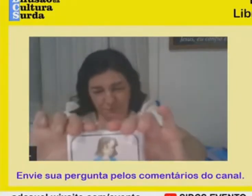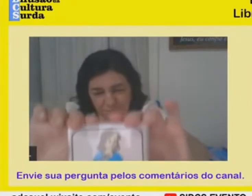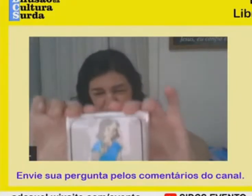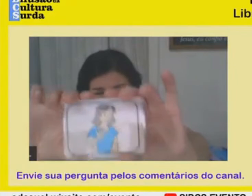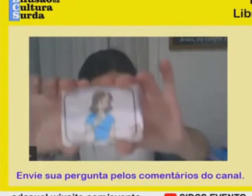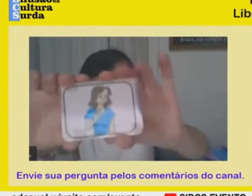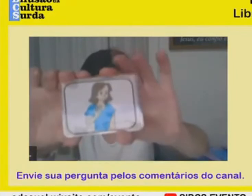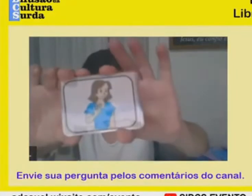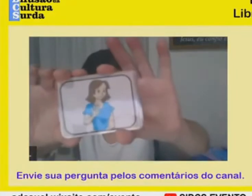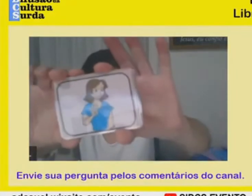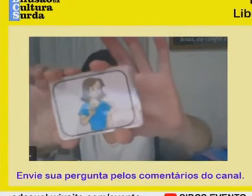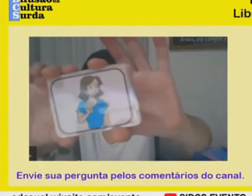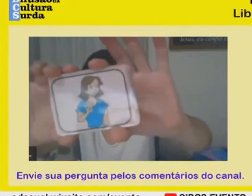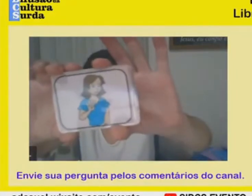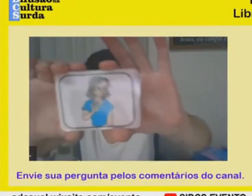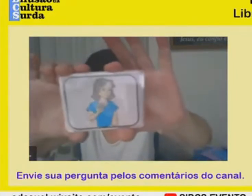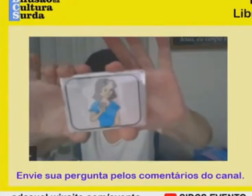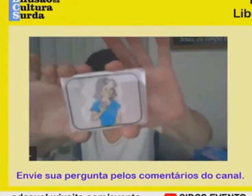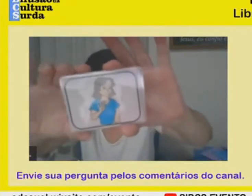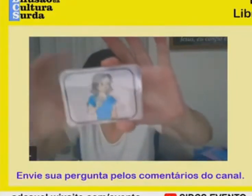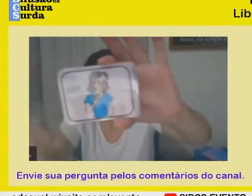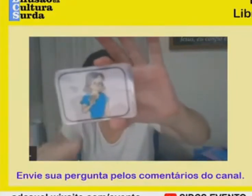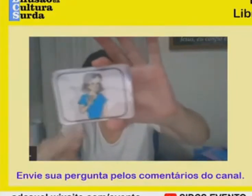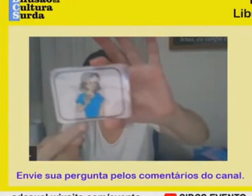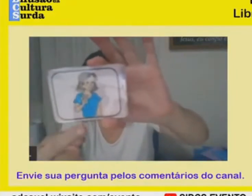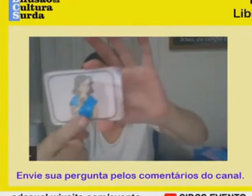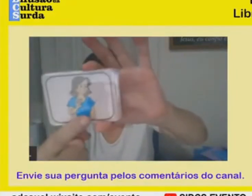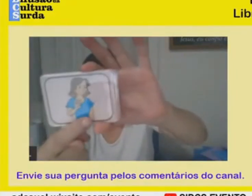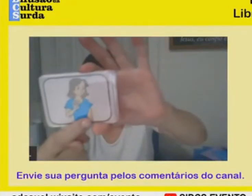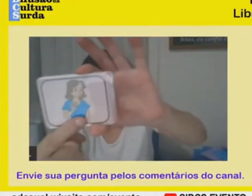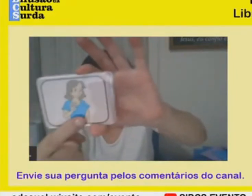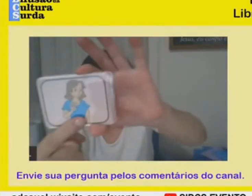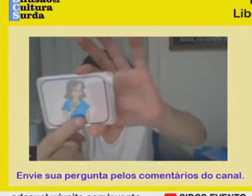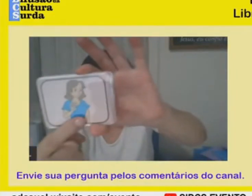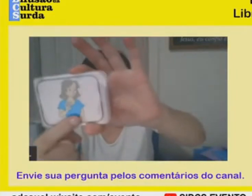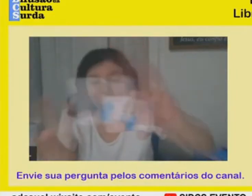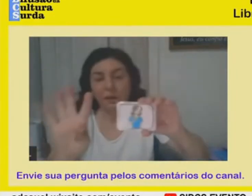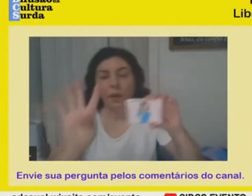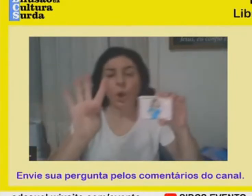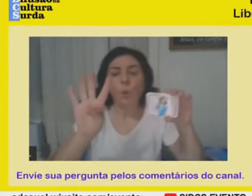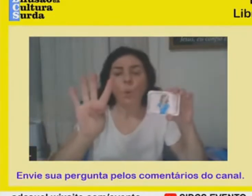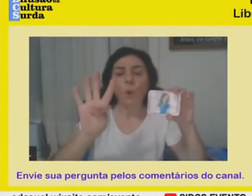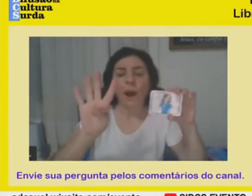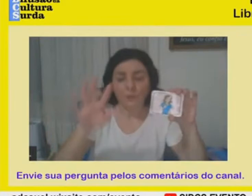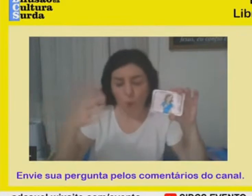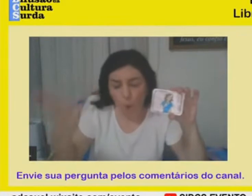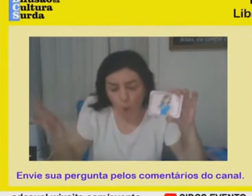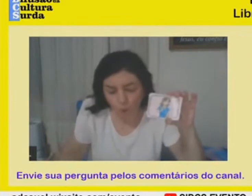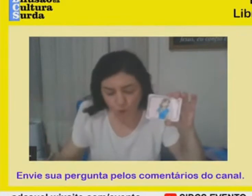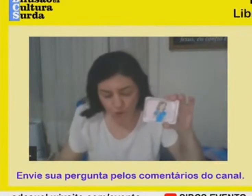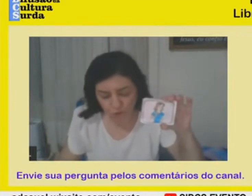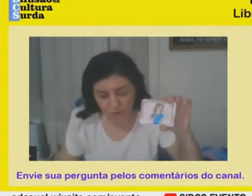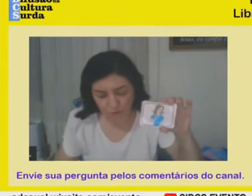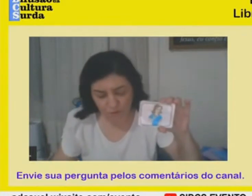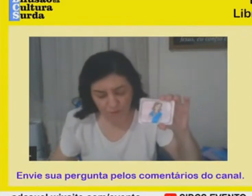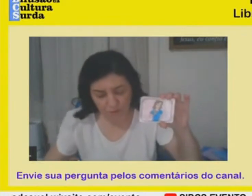Antes as plaquinhas só tinham o desenho da mãozinha, agora a plaquinha tem o desenho do corpo